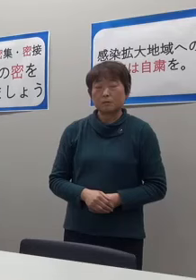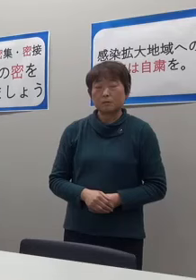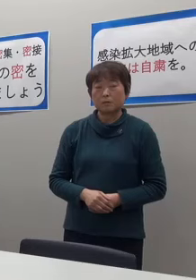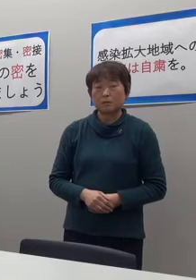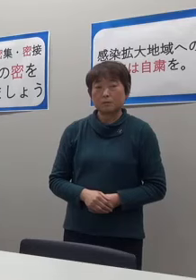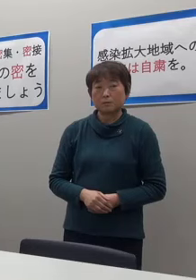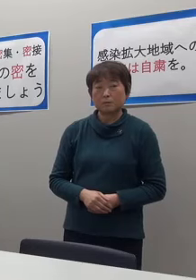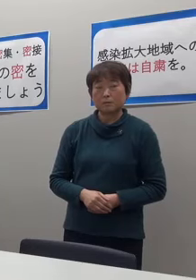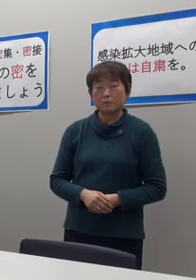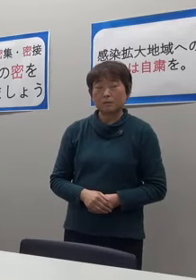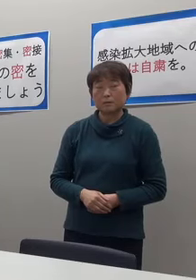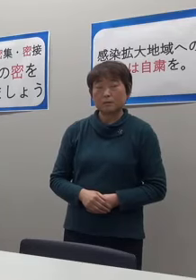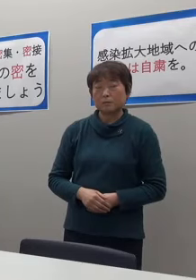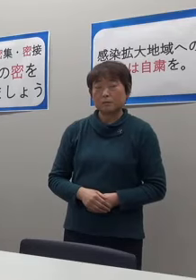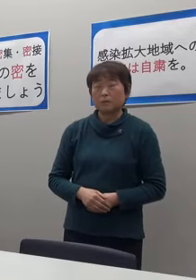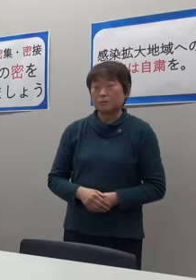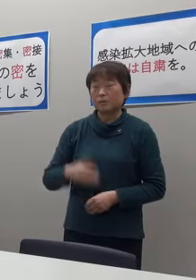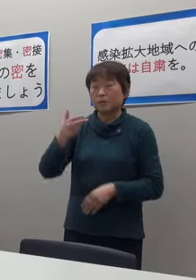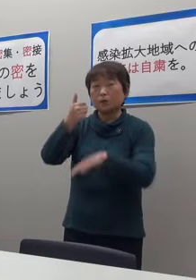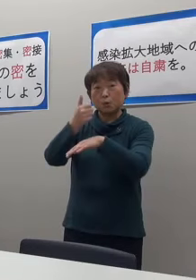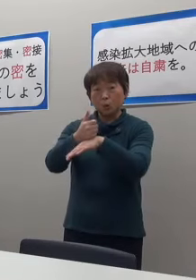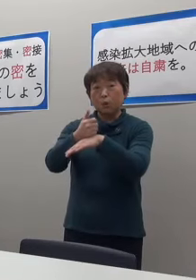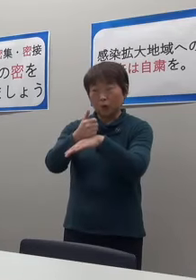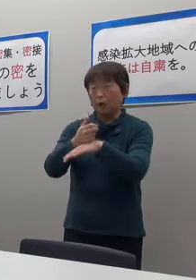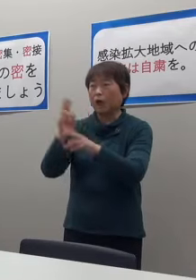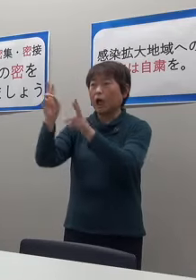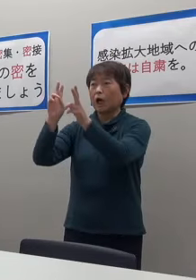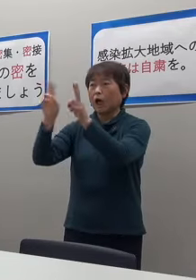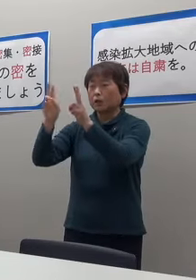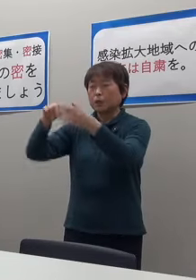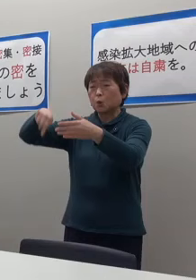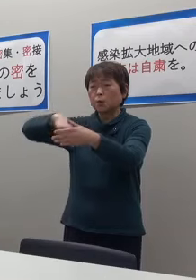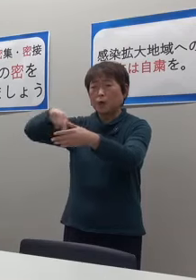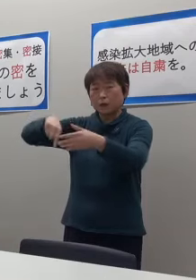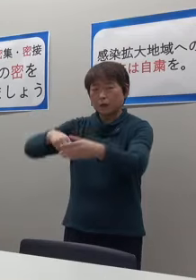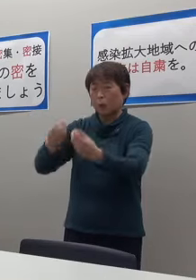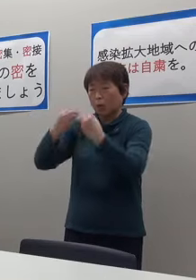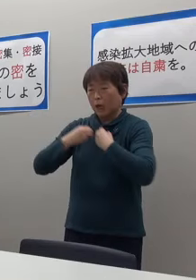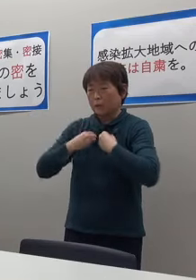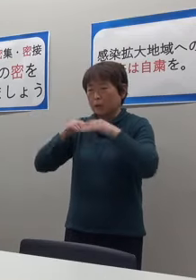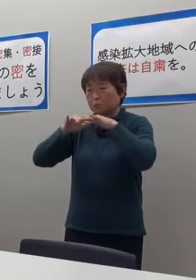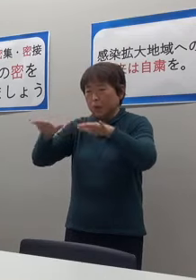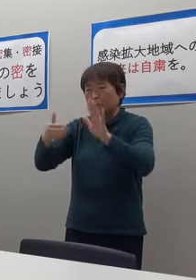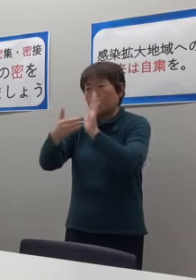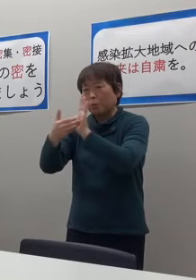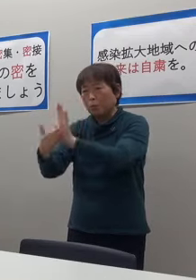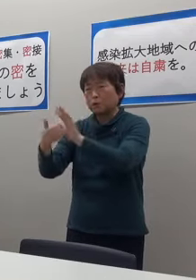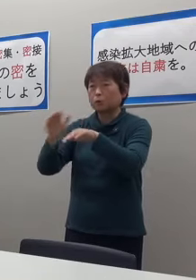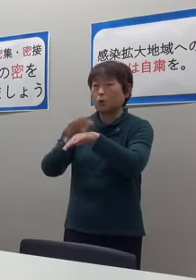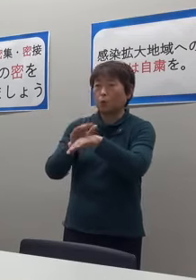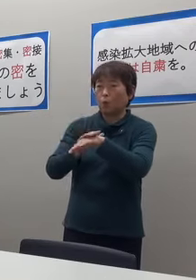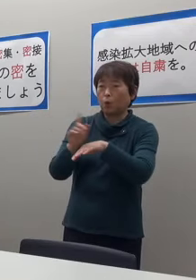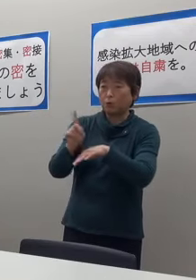冒頭市長がその企業の感染対策どうなのかなっていうのをおっしゃったと思うんですけど、この当該企